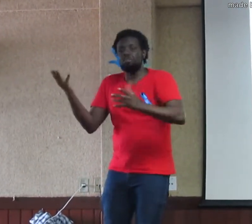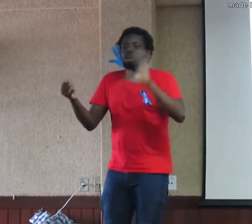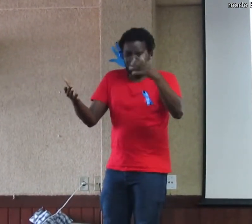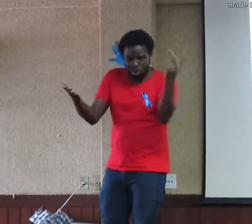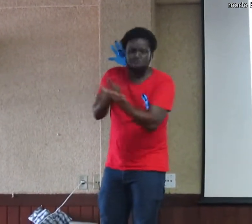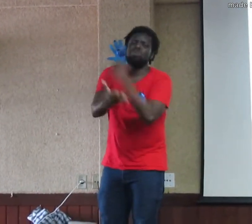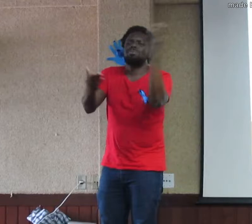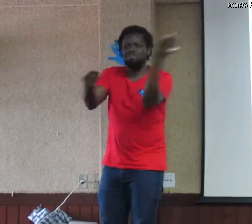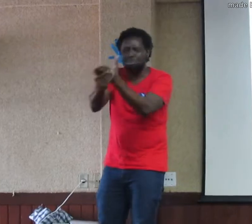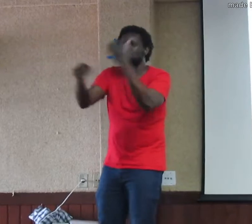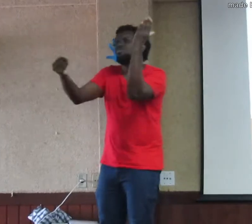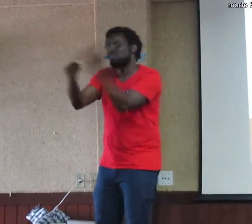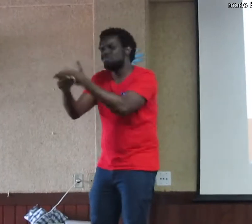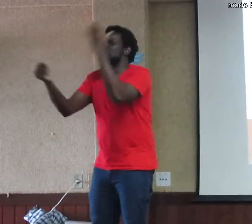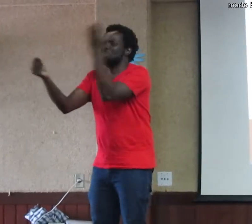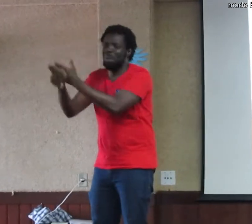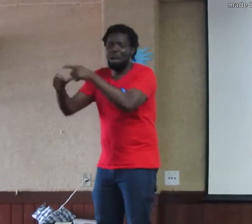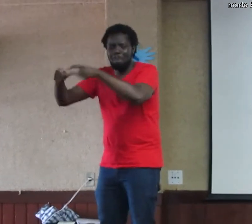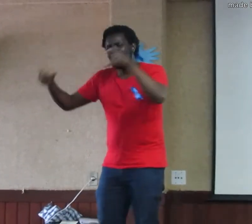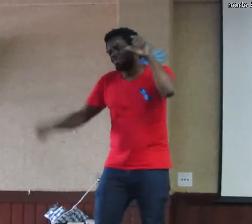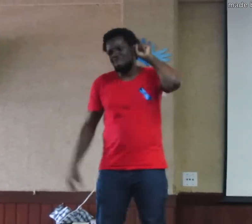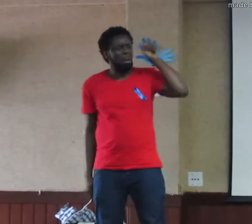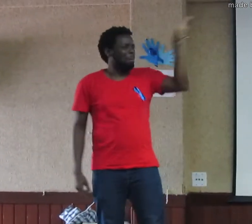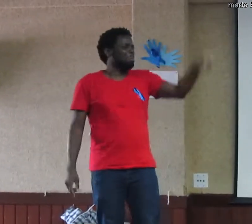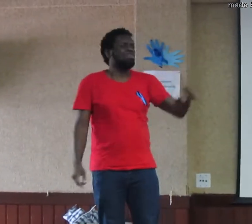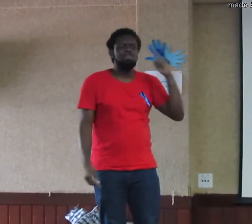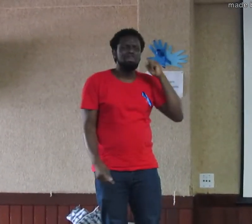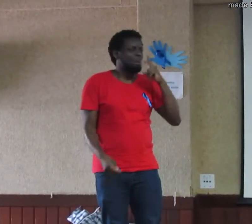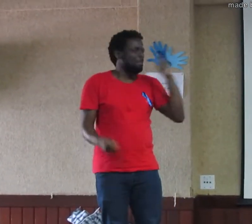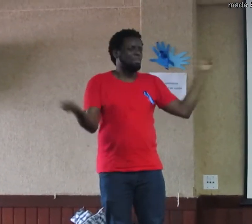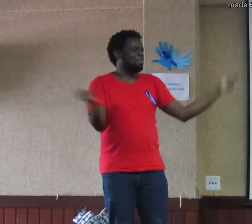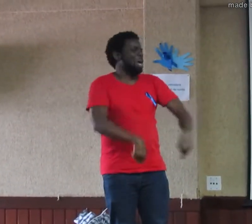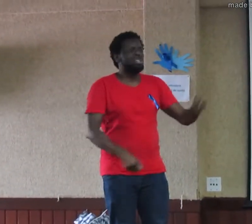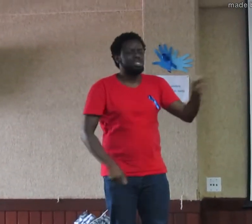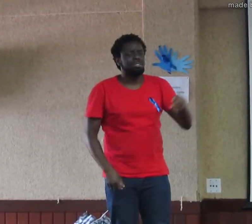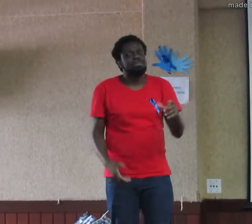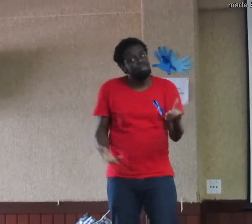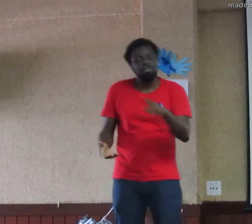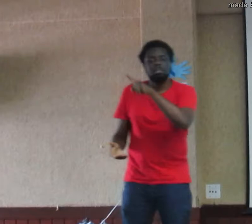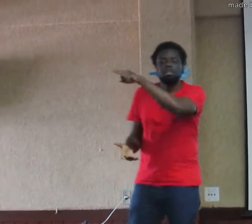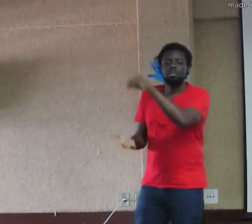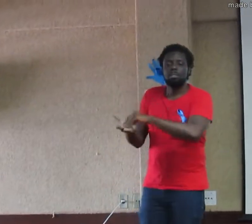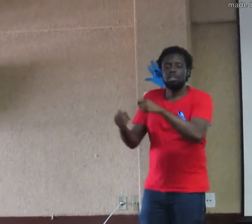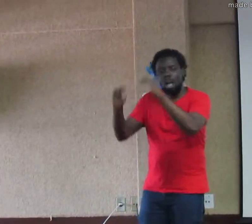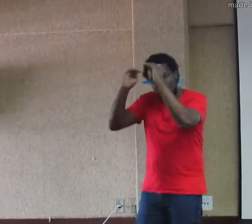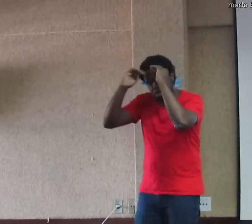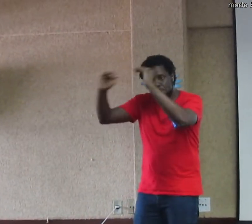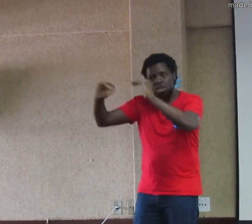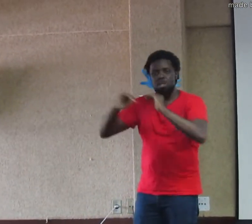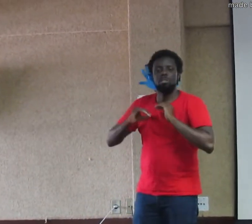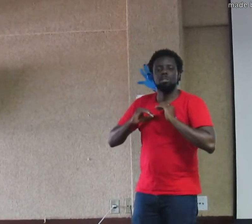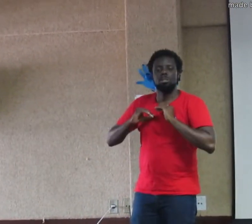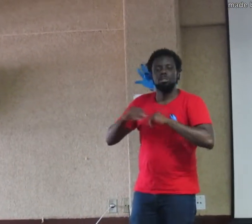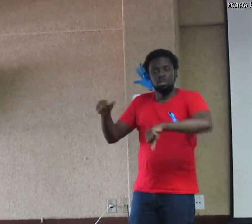ter a língua de sinais, outros espaços fecham oportunidades para os surdos, mas isso pode gerar processo, pois os surdos